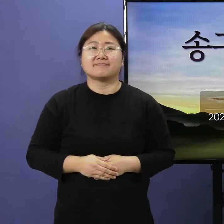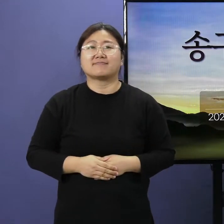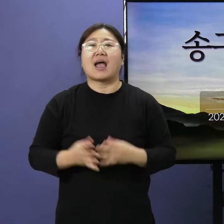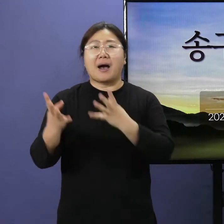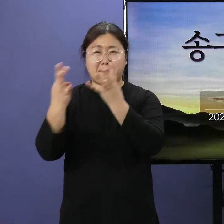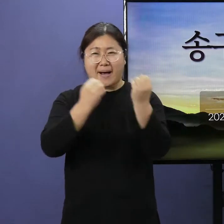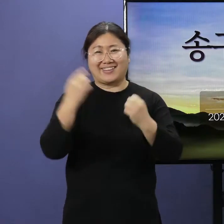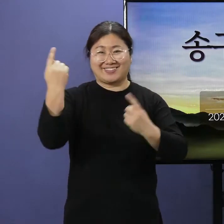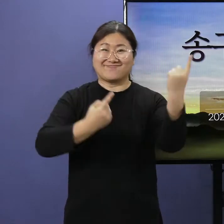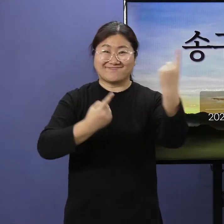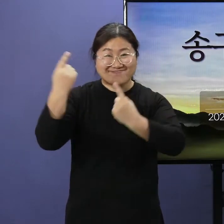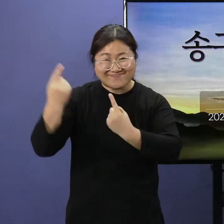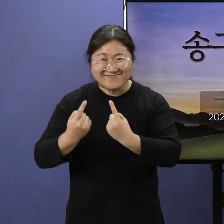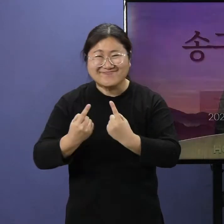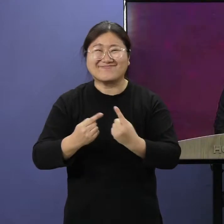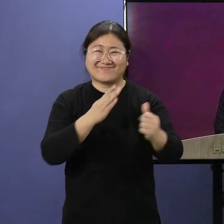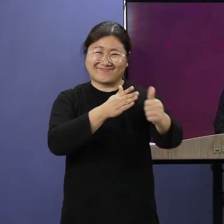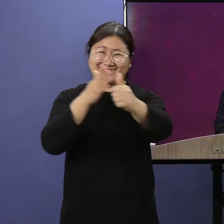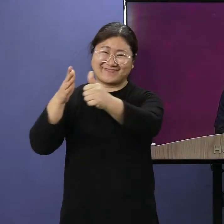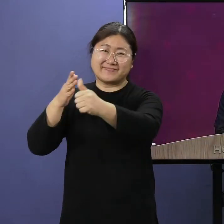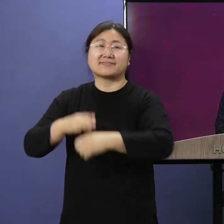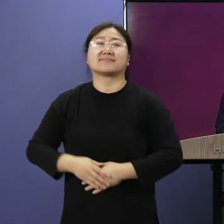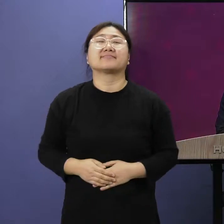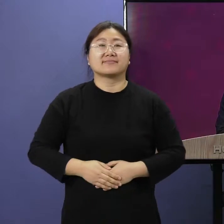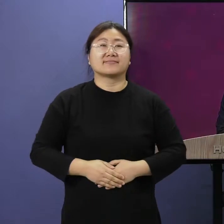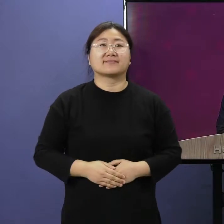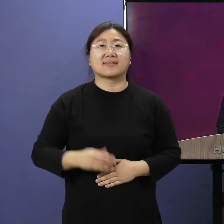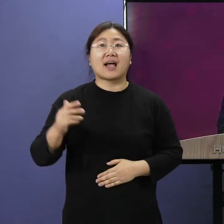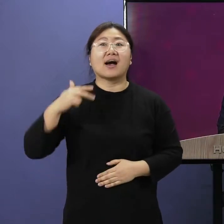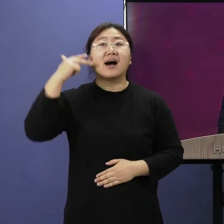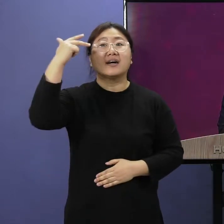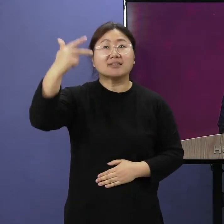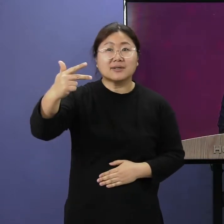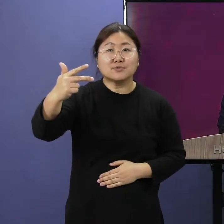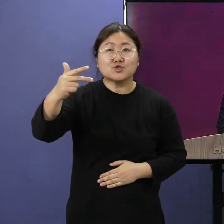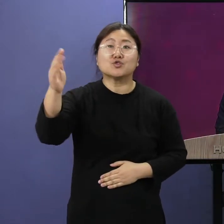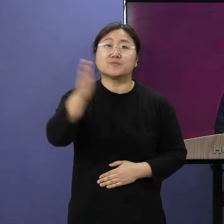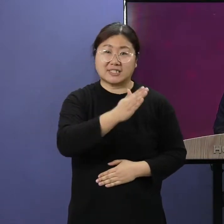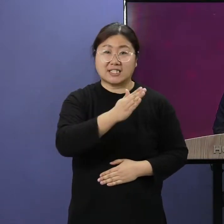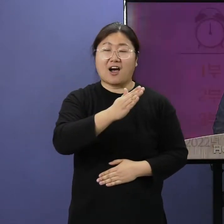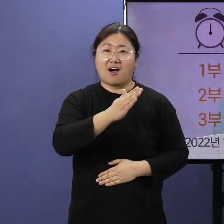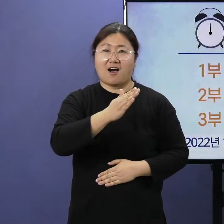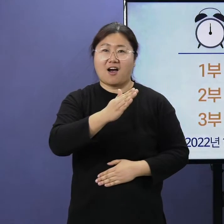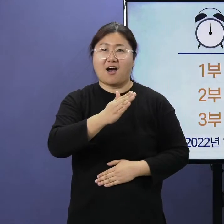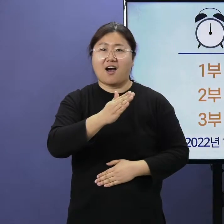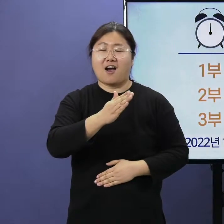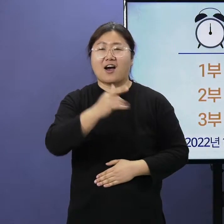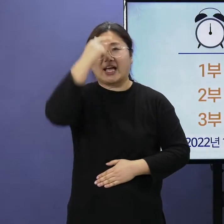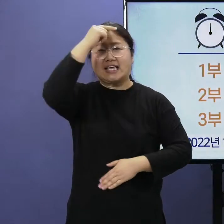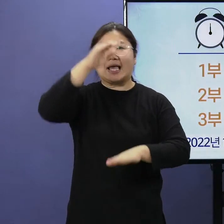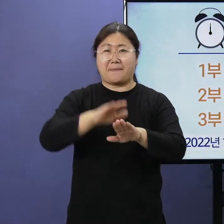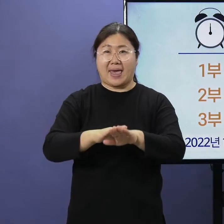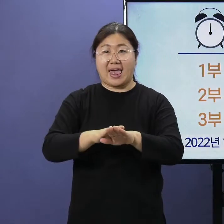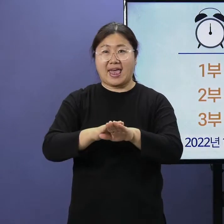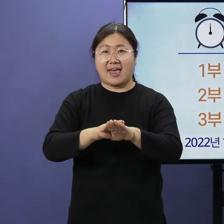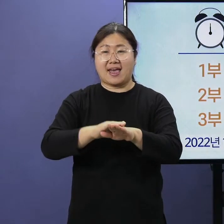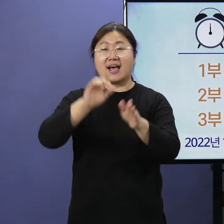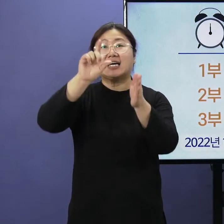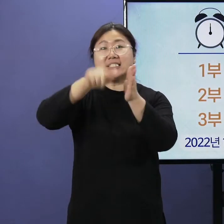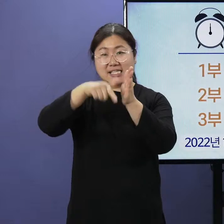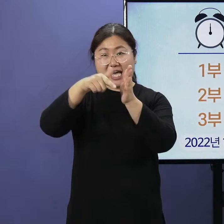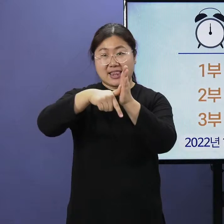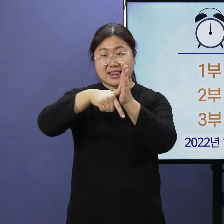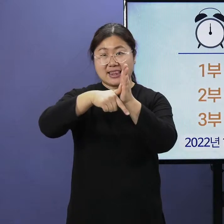참여 바랍니다. 돌아오는 주일부터 1부부터 3부까지 예배 시간이